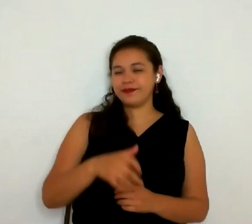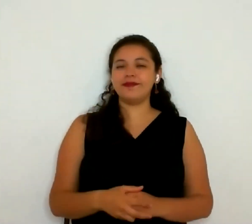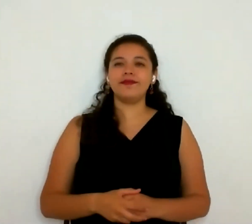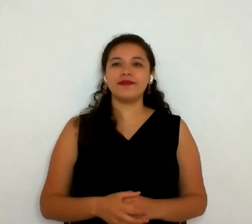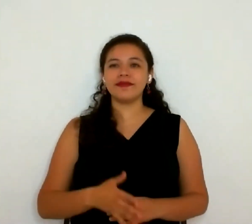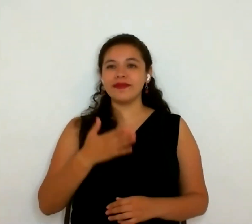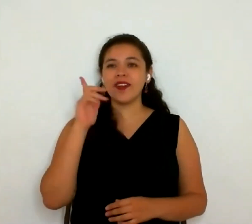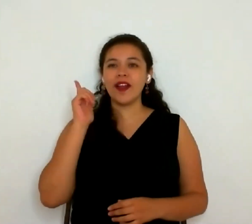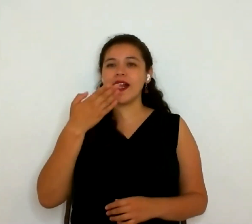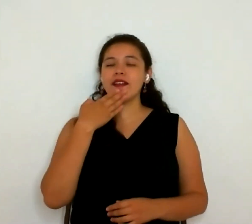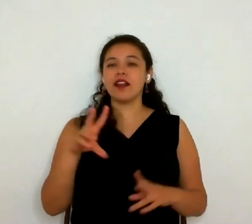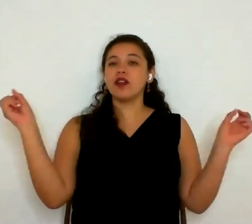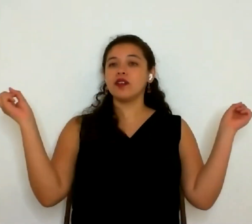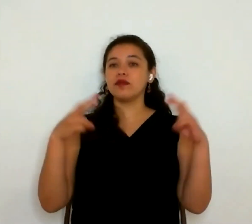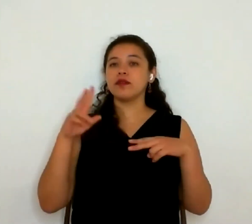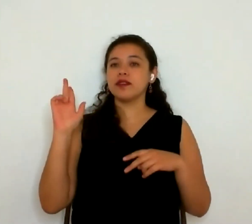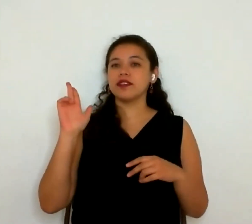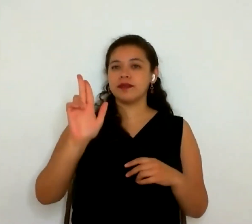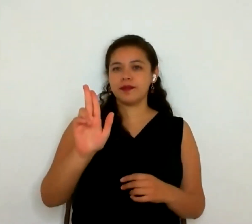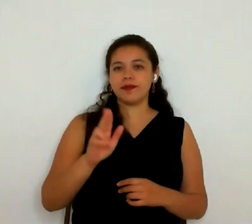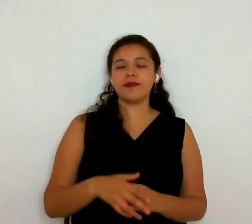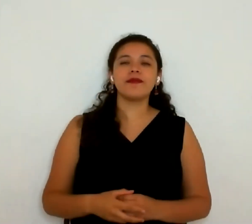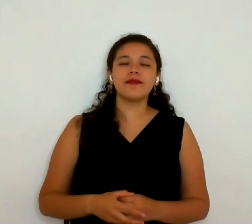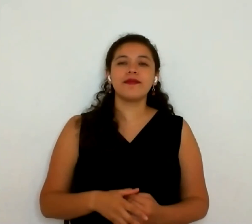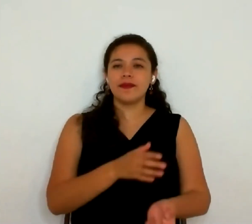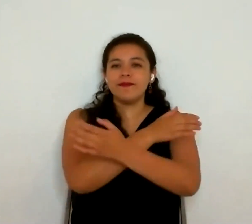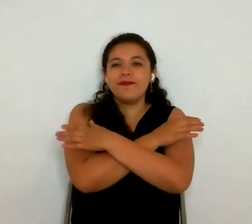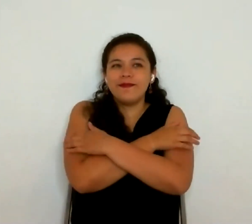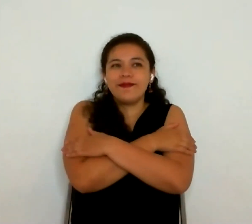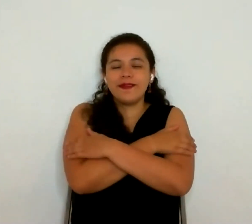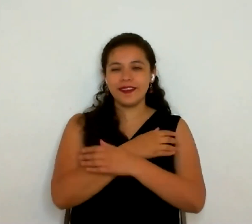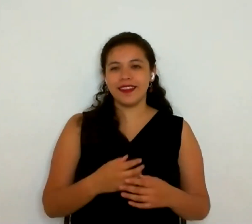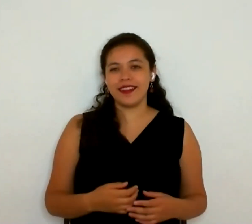nos vemos el próximo miércoles un abrazo